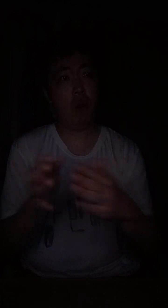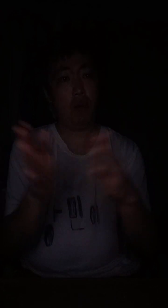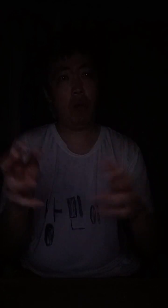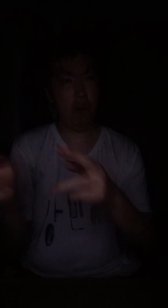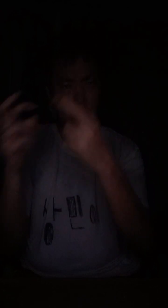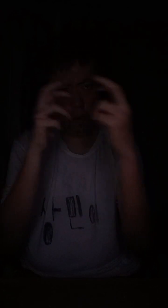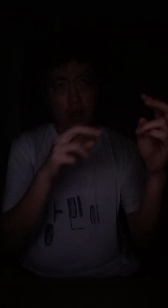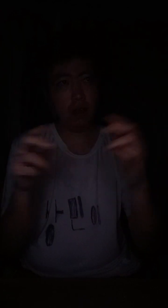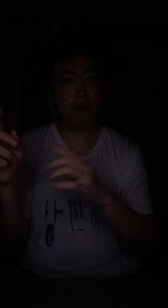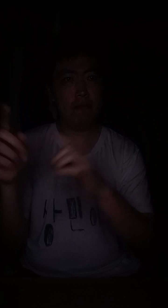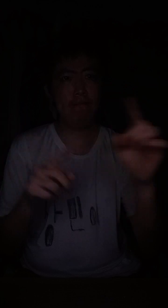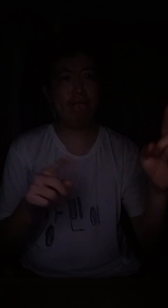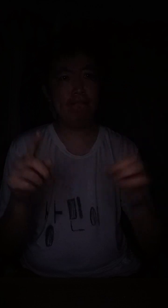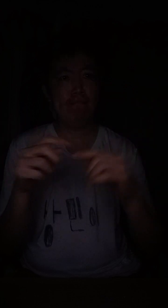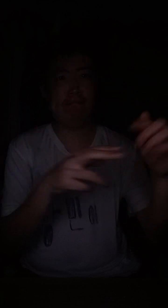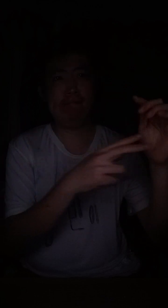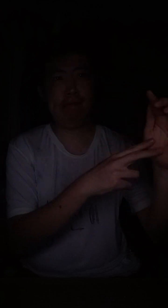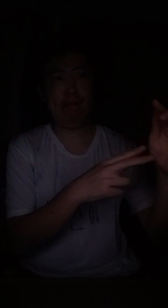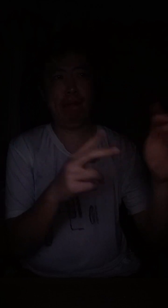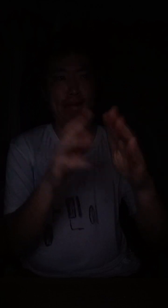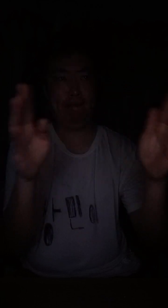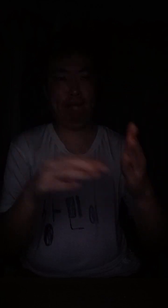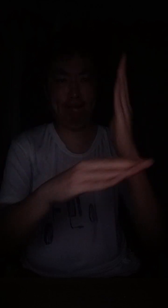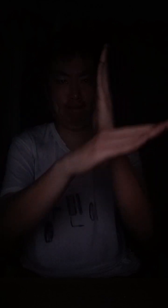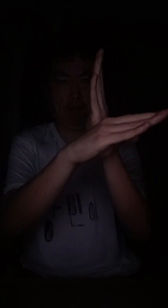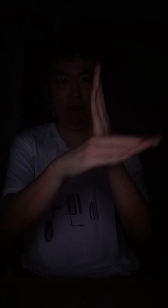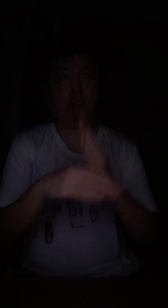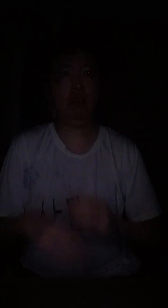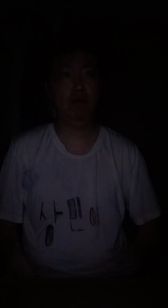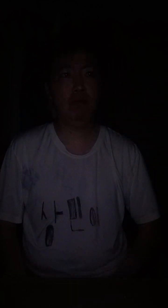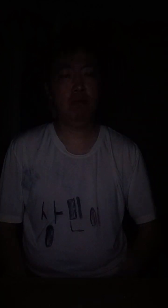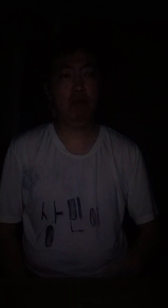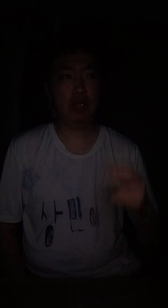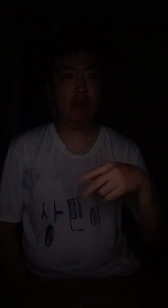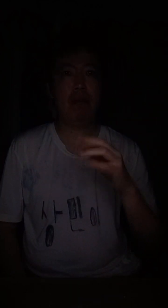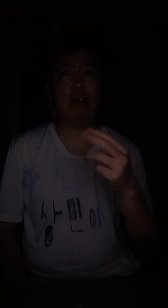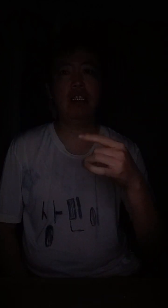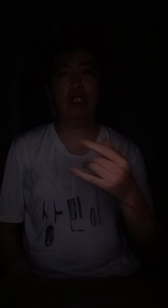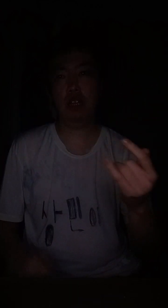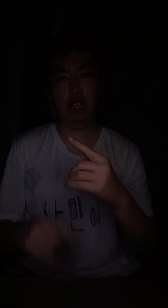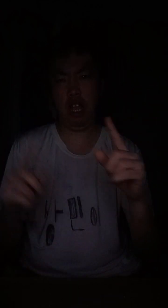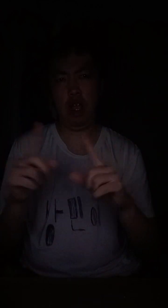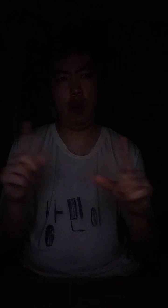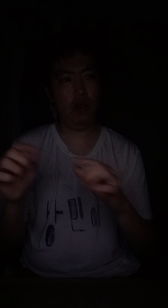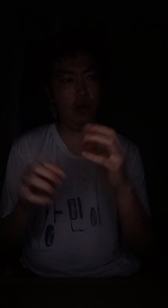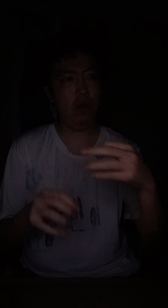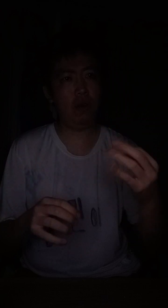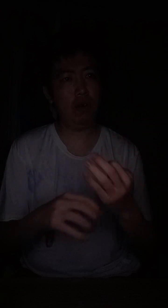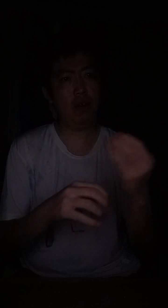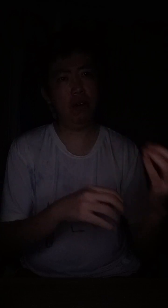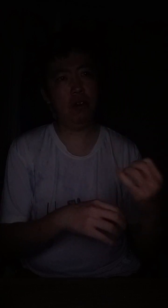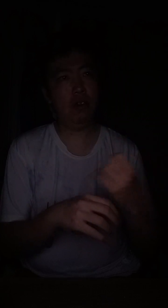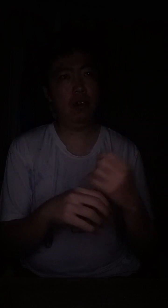복도까지 사장실로 향하는 모든 출입구를 막았습니다. 박장범 신임 사장의 취임에 반발하며 하루 총파업에